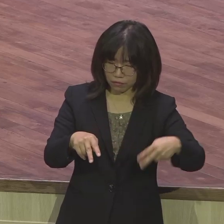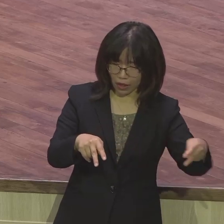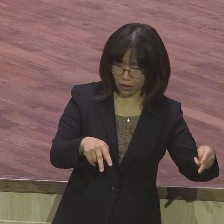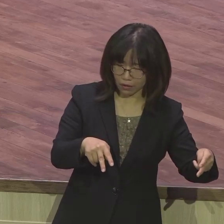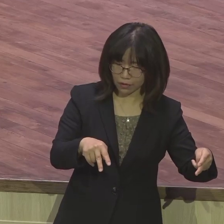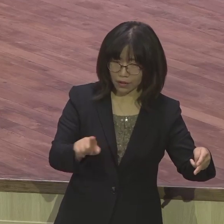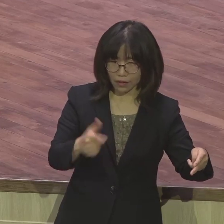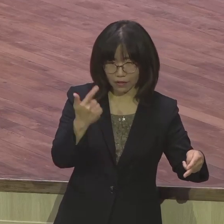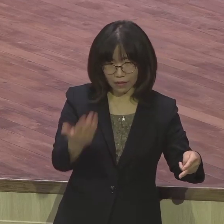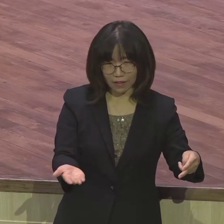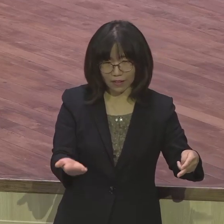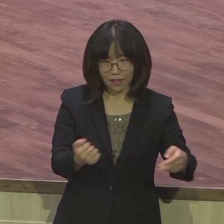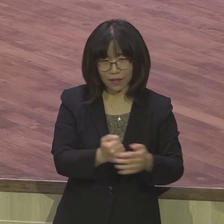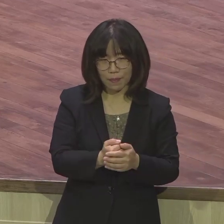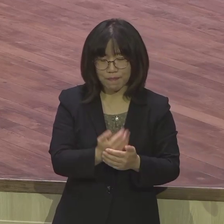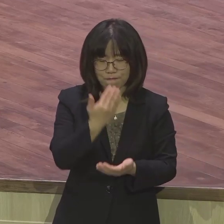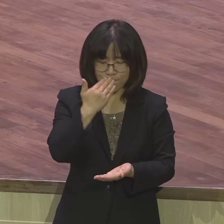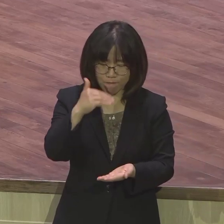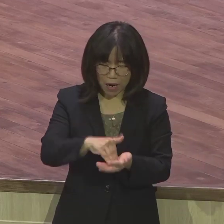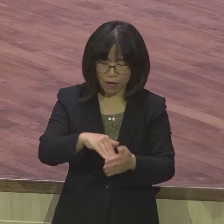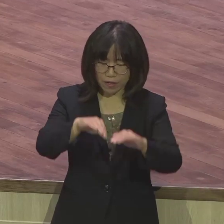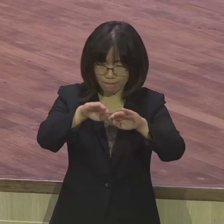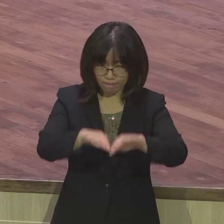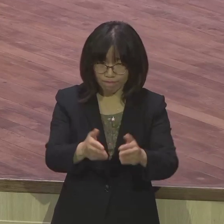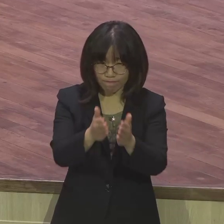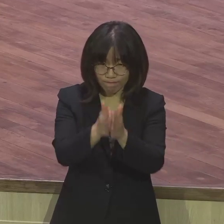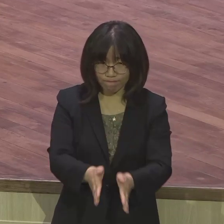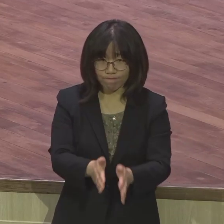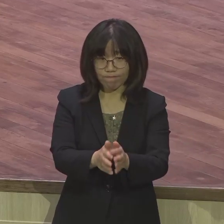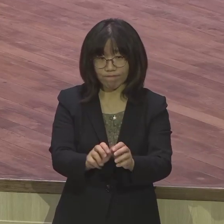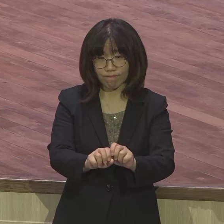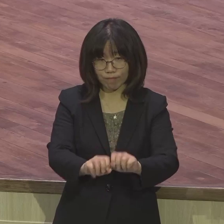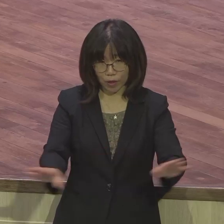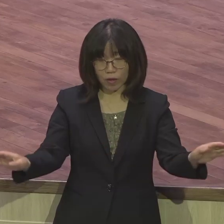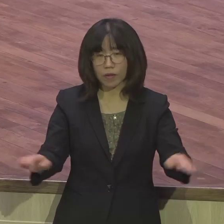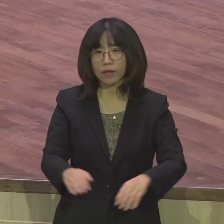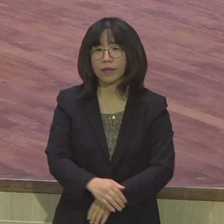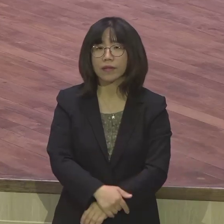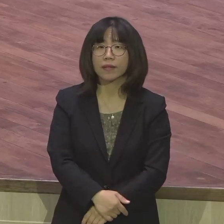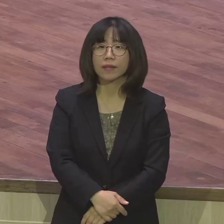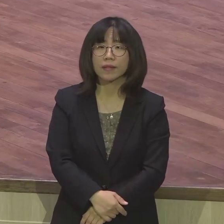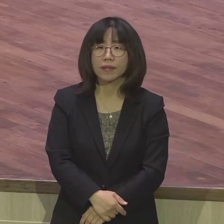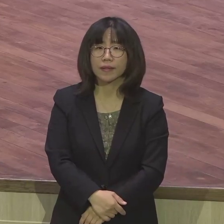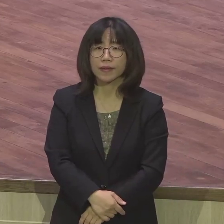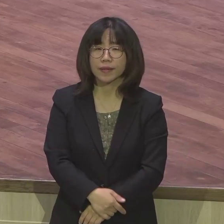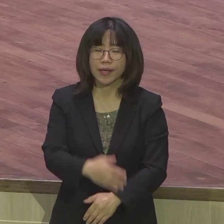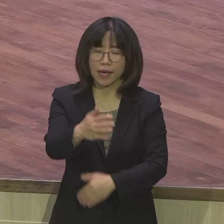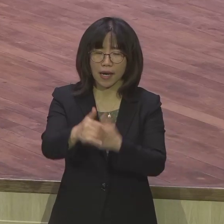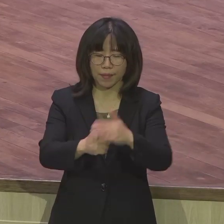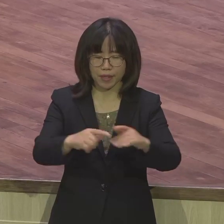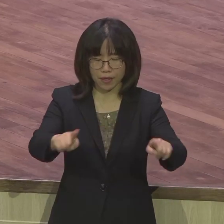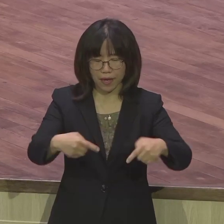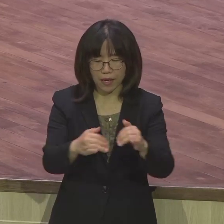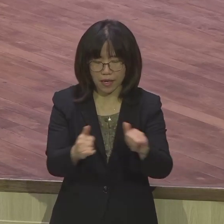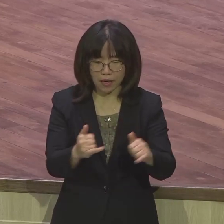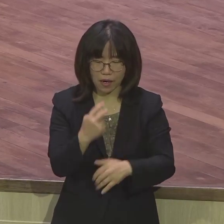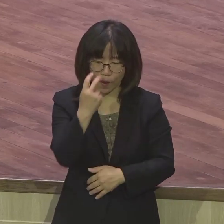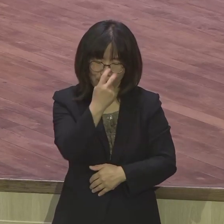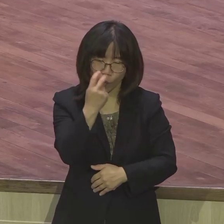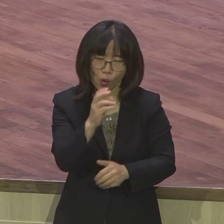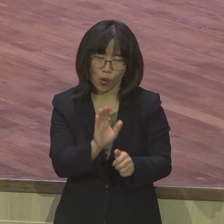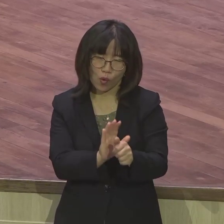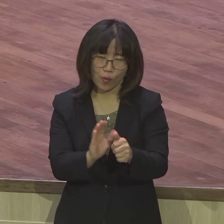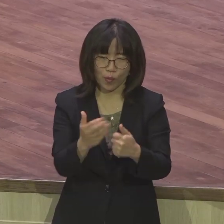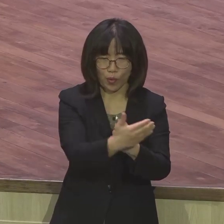그죠? 바위를 가를 정도, 산을 가를 정도면 엘리야가 슉 날아갔을 텐데 하나님이 엘리야를 이렇게 보호한 것 같아요. 사실은. 그럼